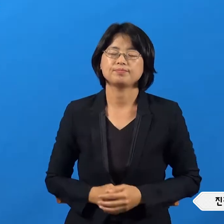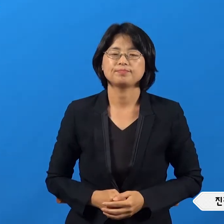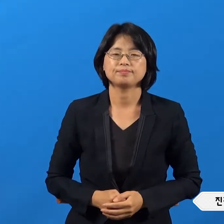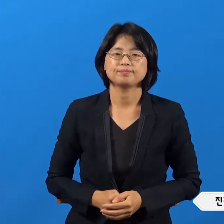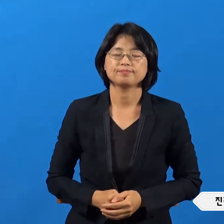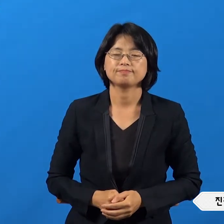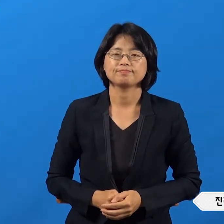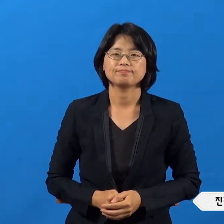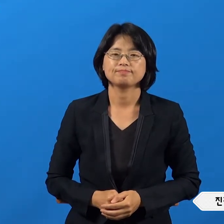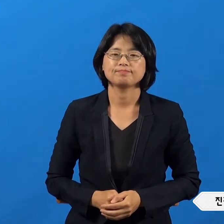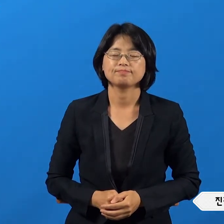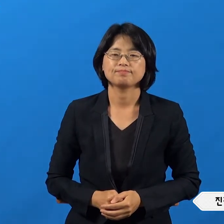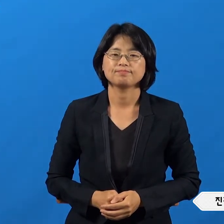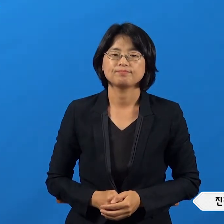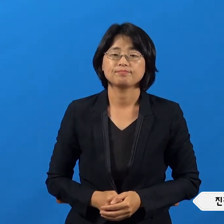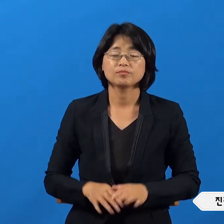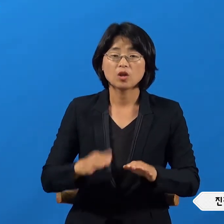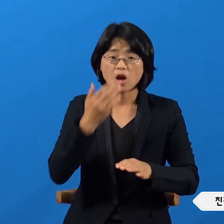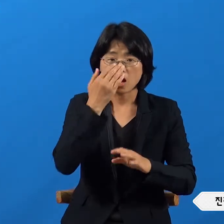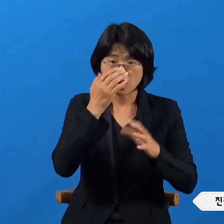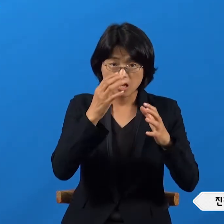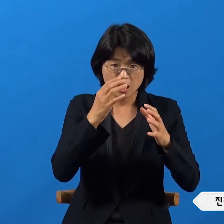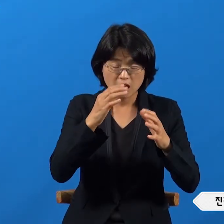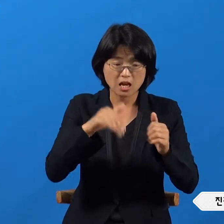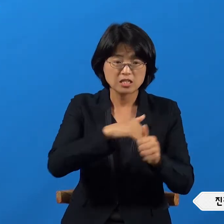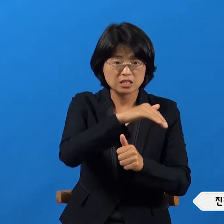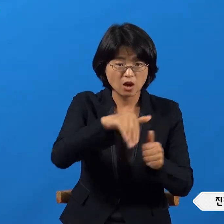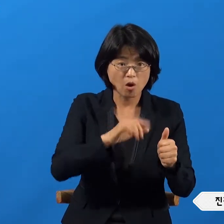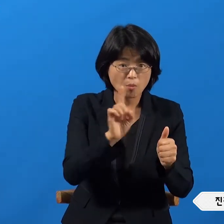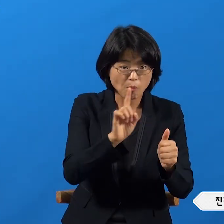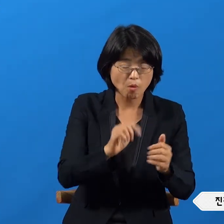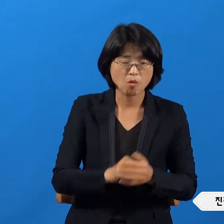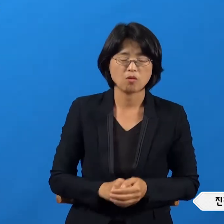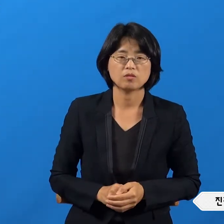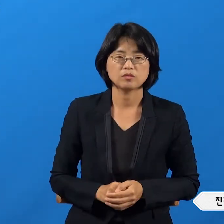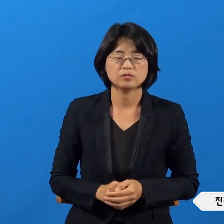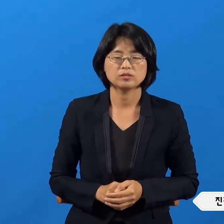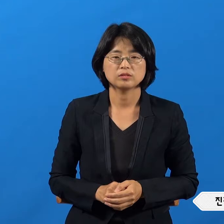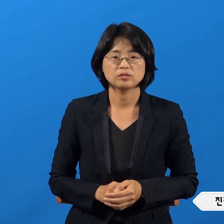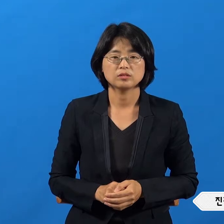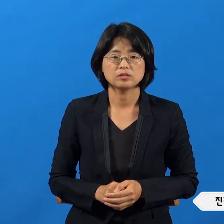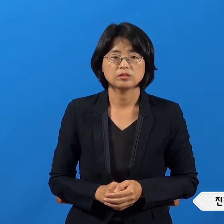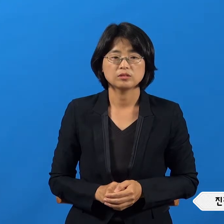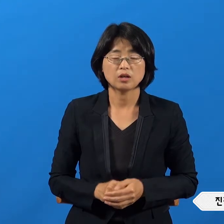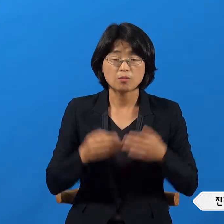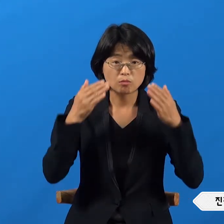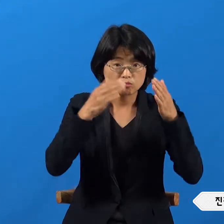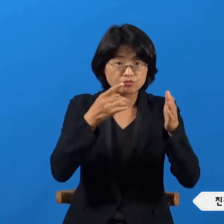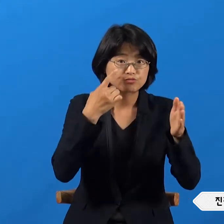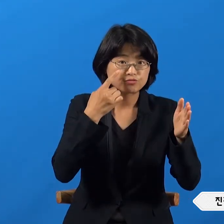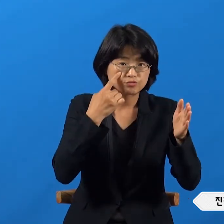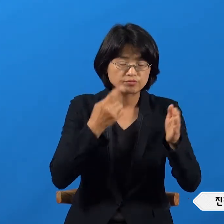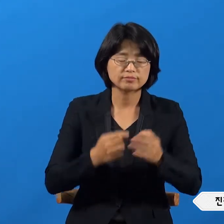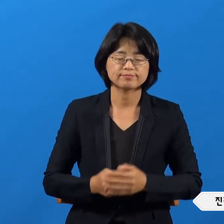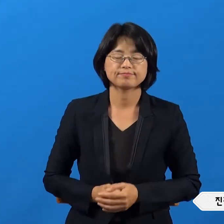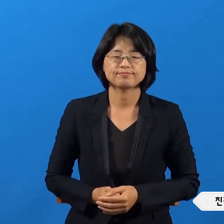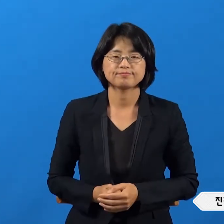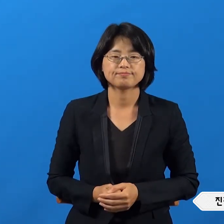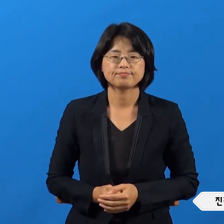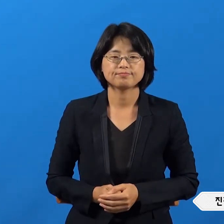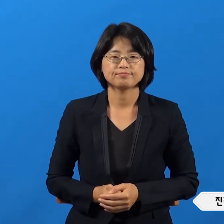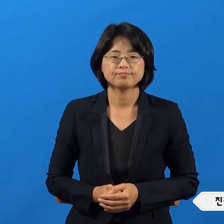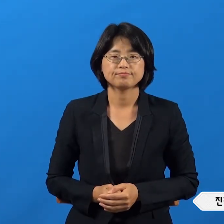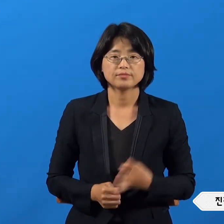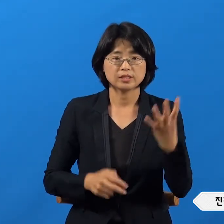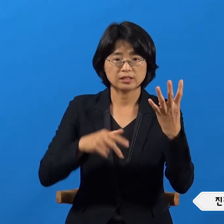백성들의 상황이 어땠는가를 한번 주목해서 보시기 바랍니다. 4절 말씀입니다.